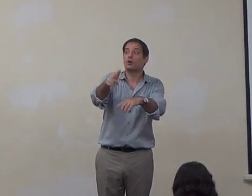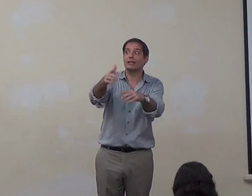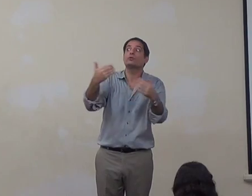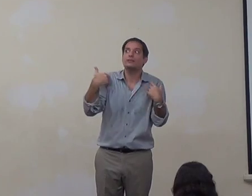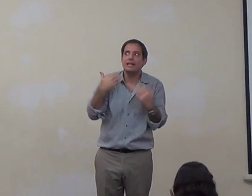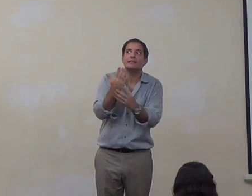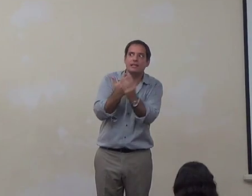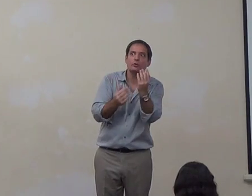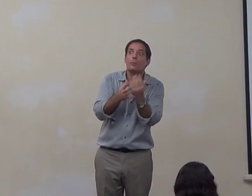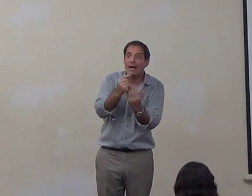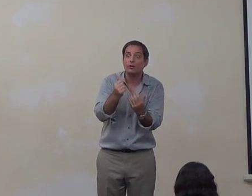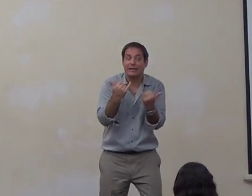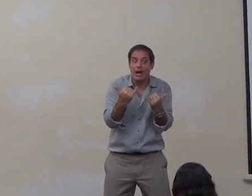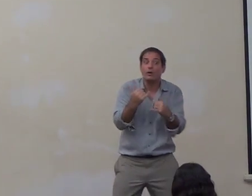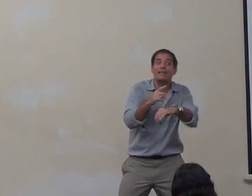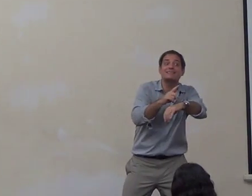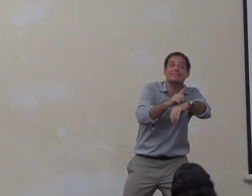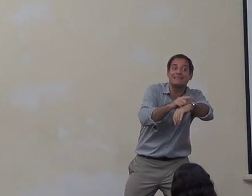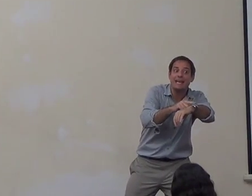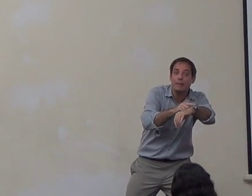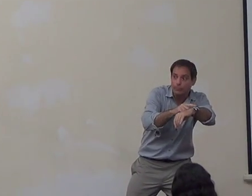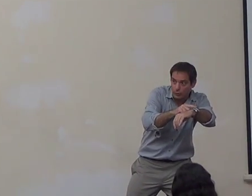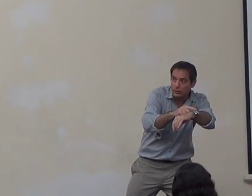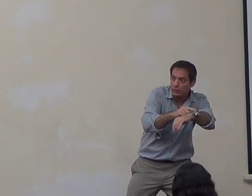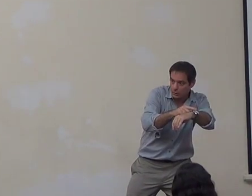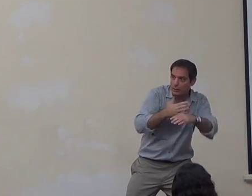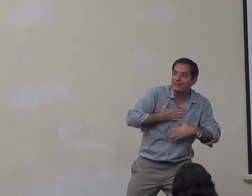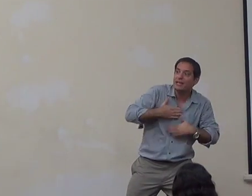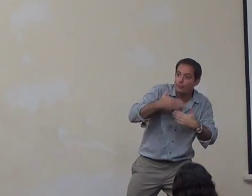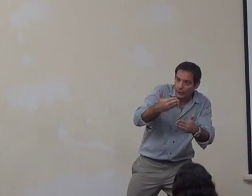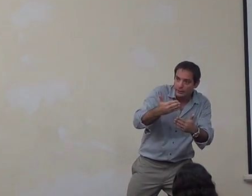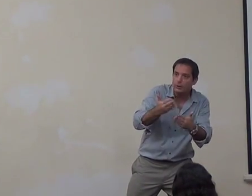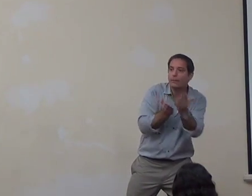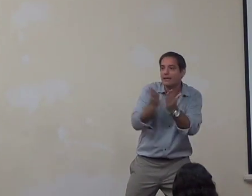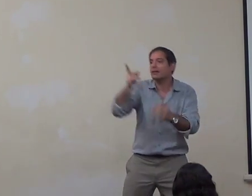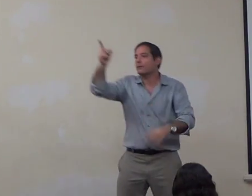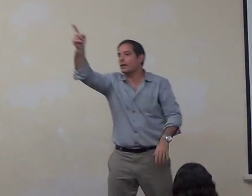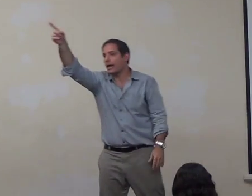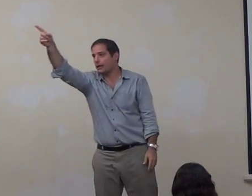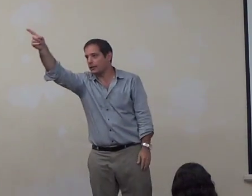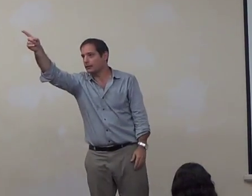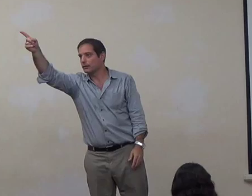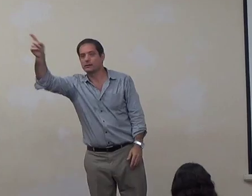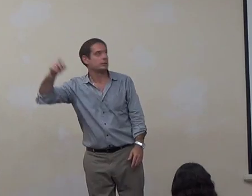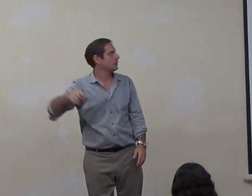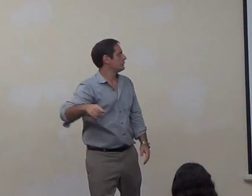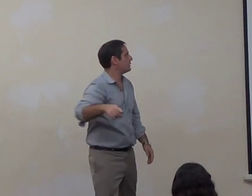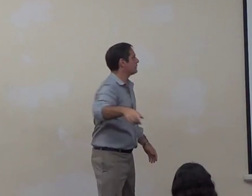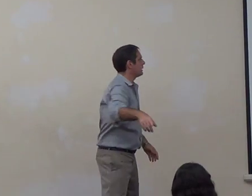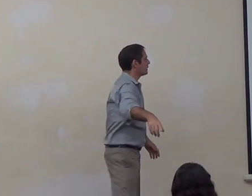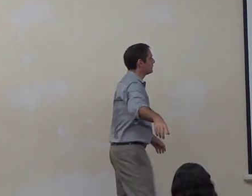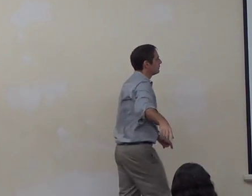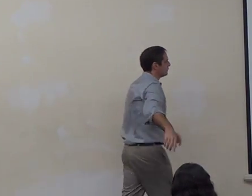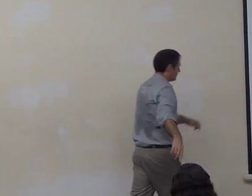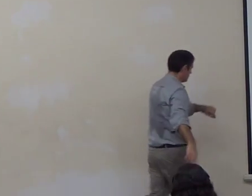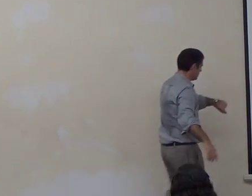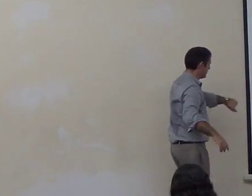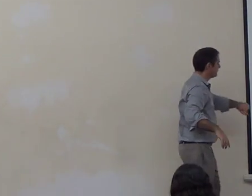uses lo que tú tienes en tus manos, que ahora es tiempo dispuesto para servirle a Él.